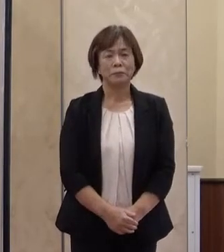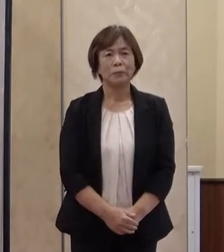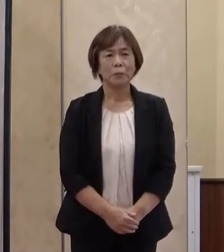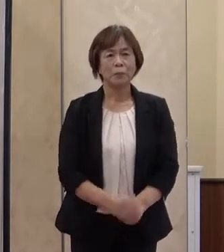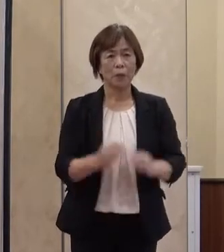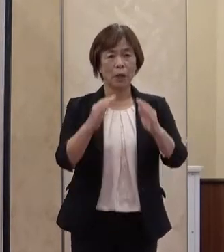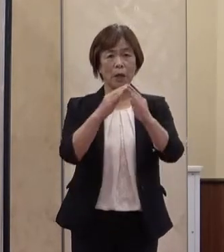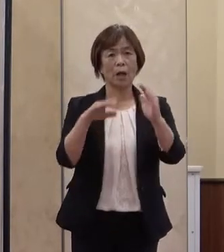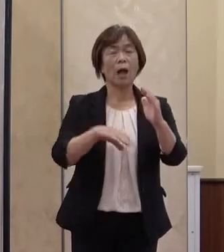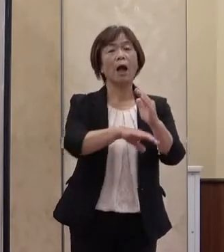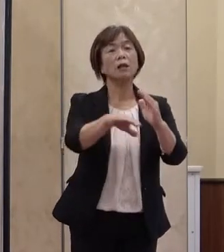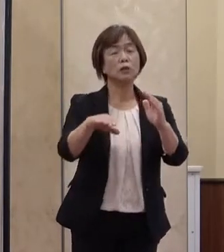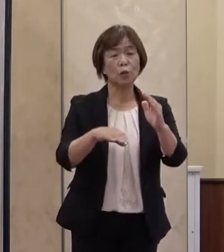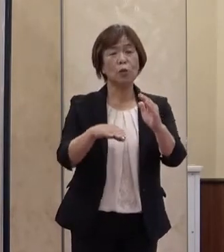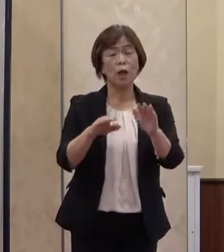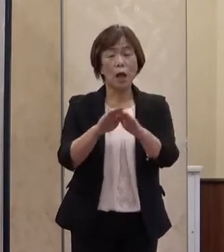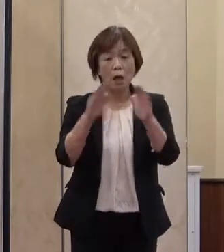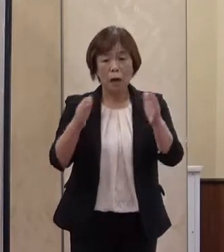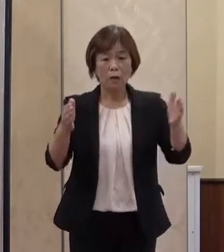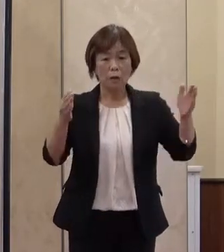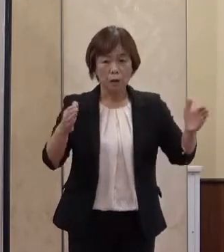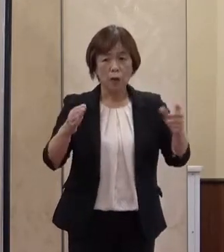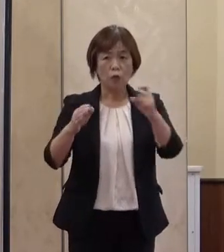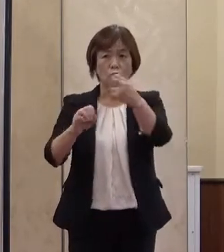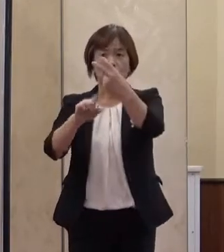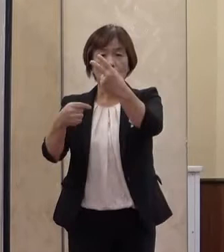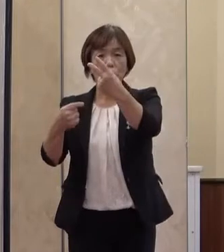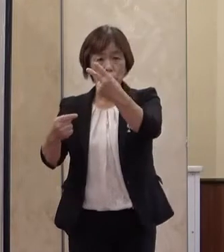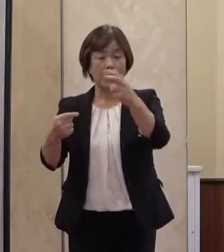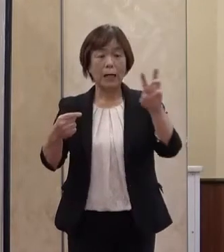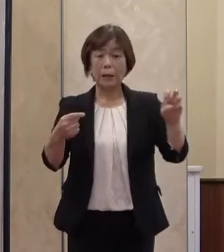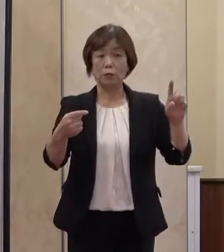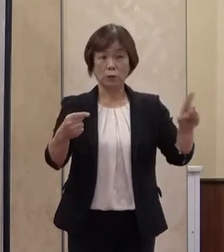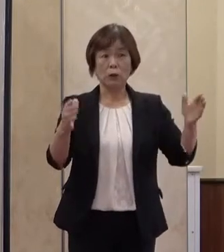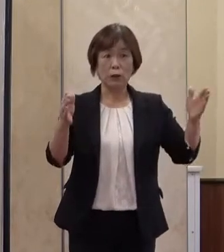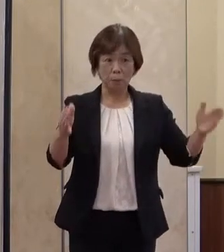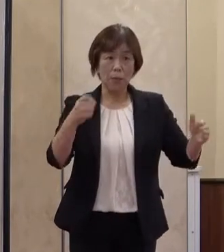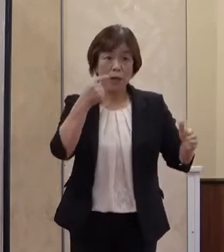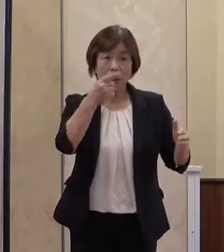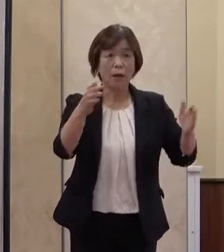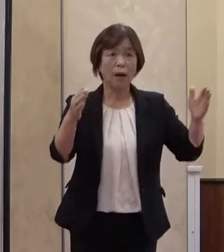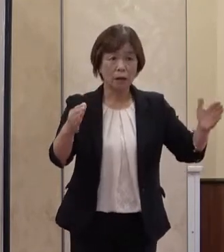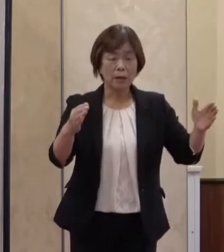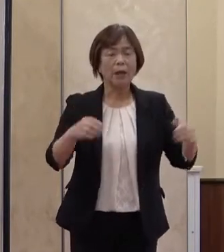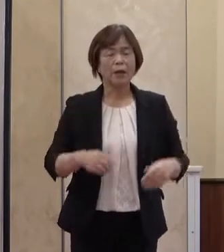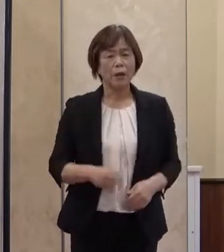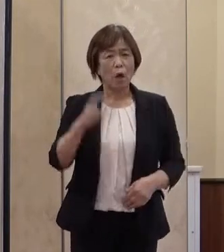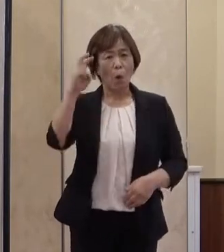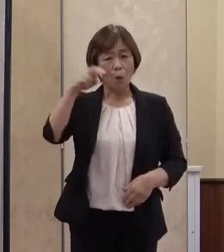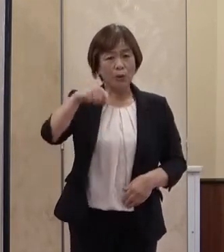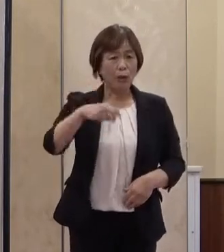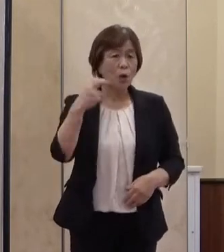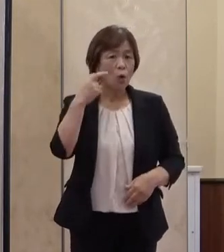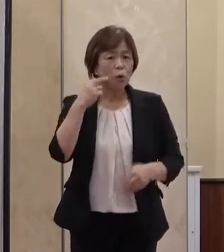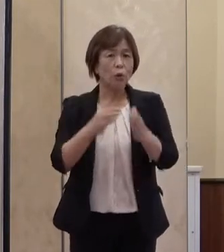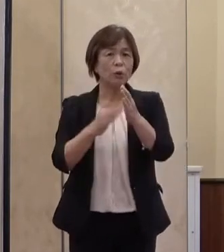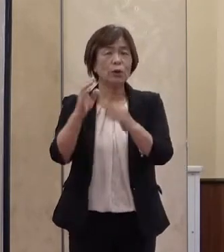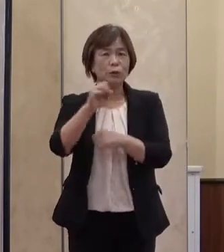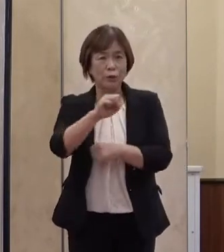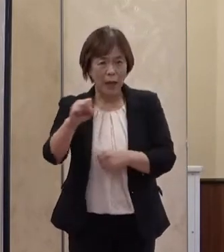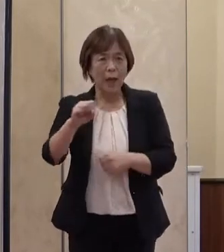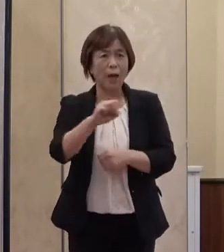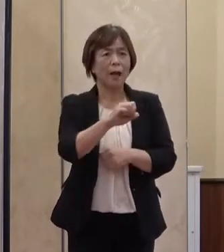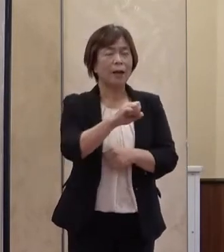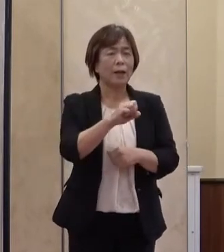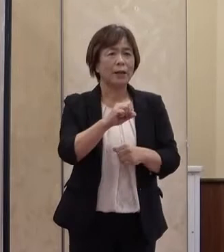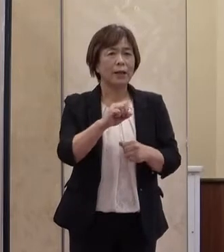会場ですけども、開催期間は12月1日から12月31日まで。会場ですが、大阪の松竹座、クールジャパンパーク大